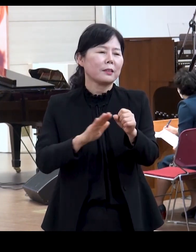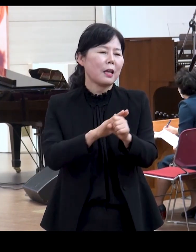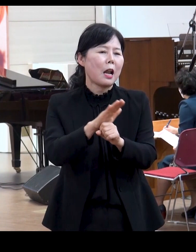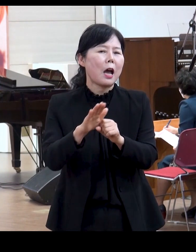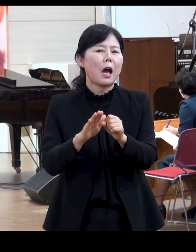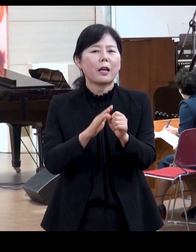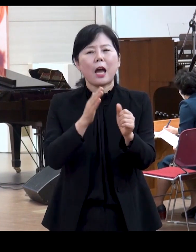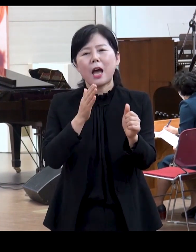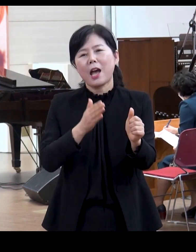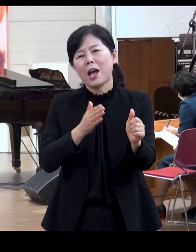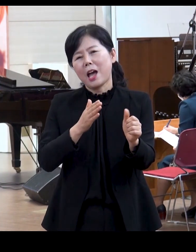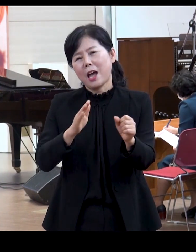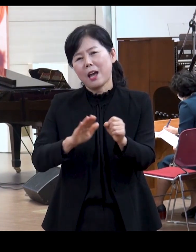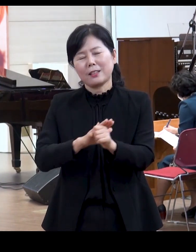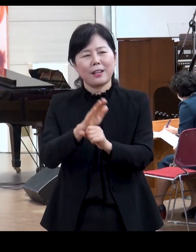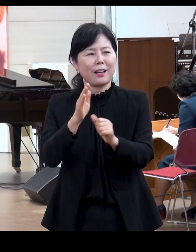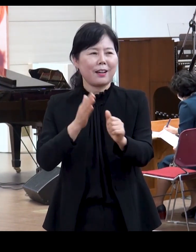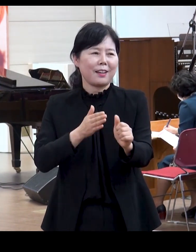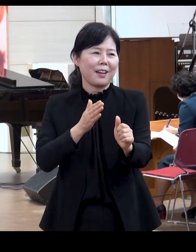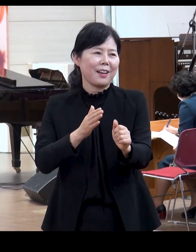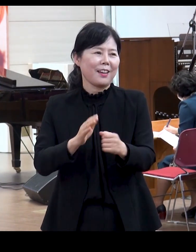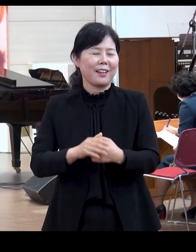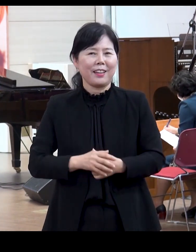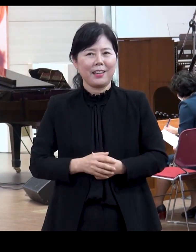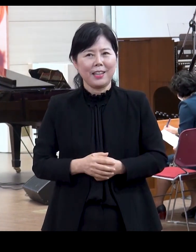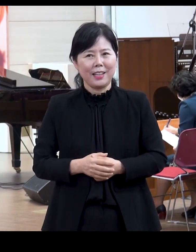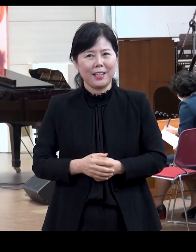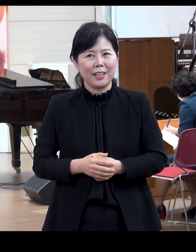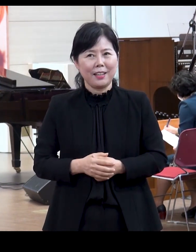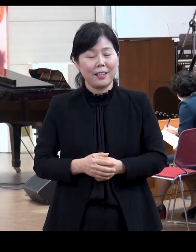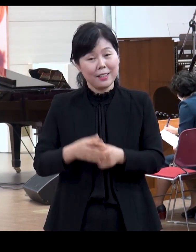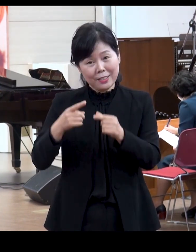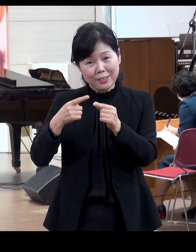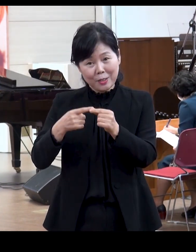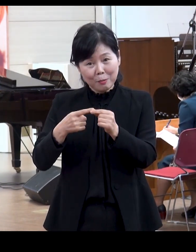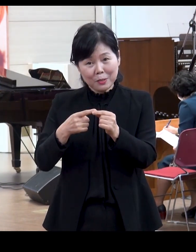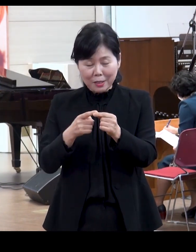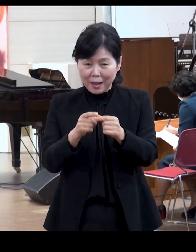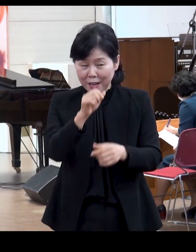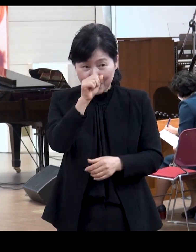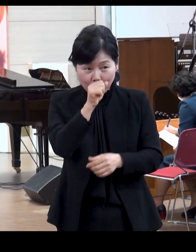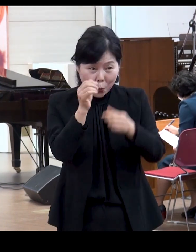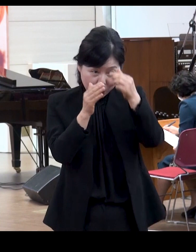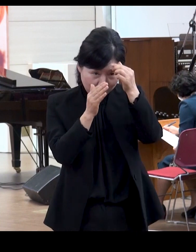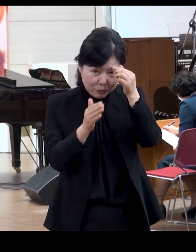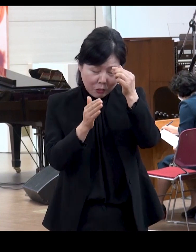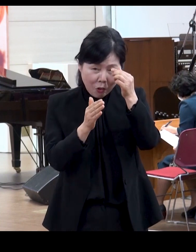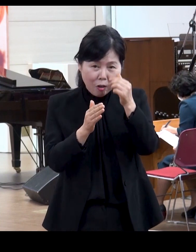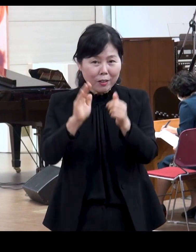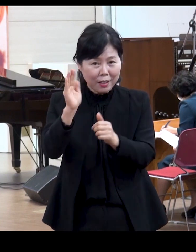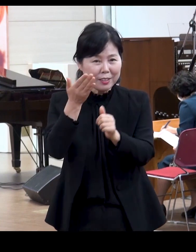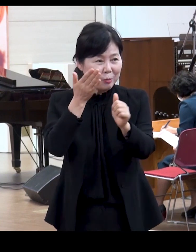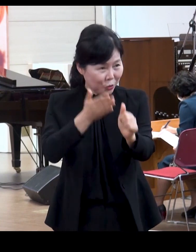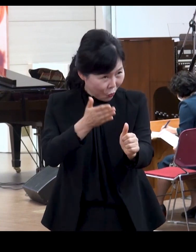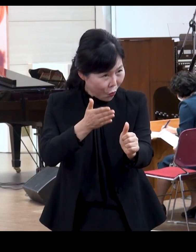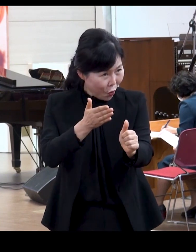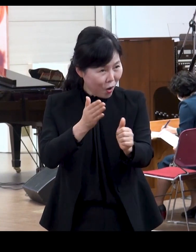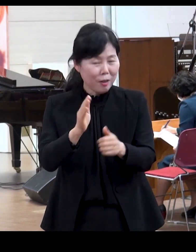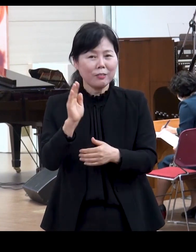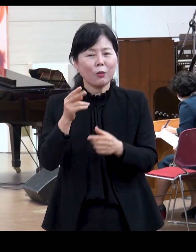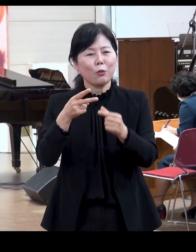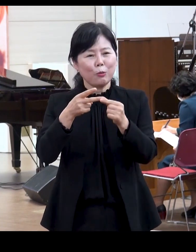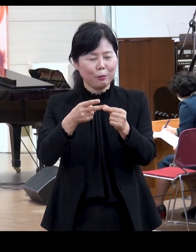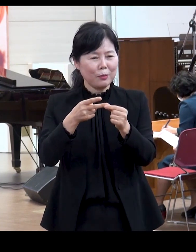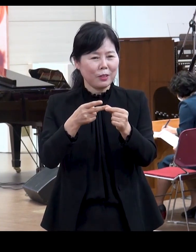사랑하라 하는 것입니다. 사랑하라. 첫 번째 좋은 교인이 되십시오 하는 것에 이어서 두